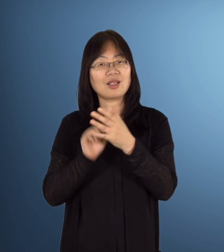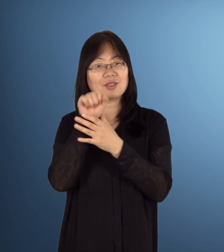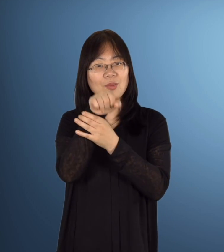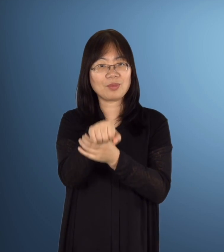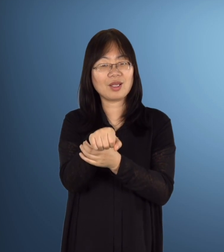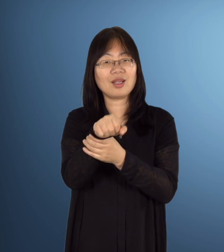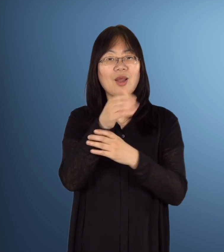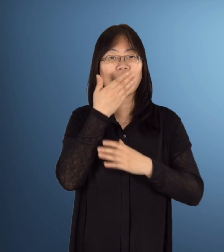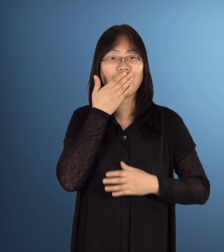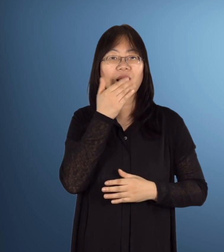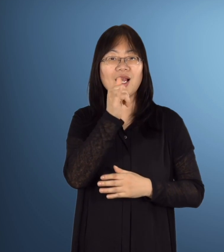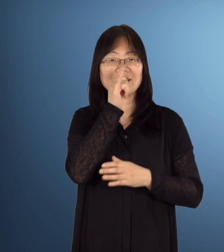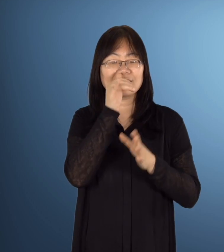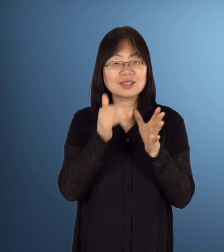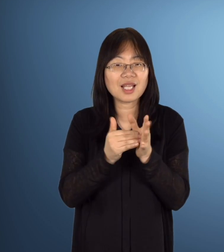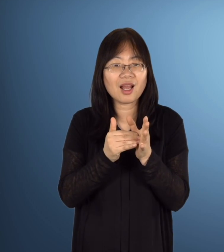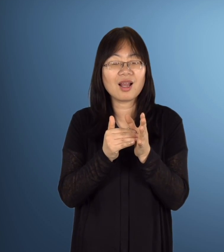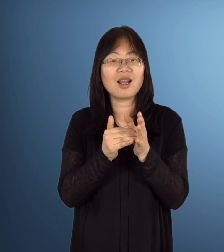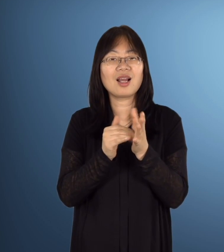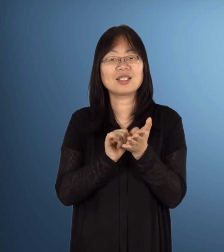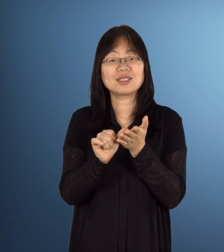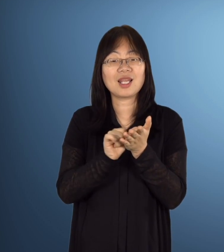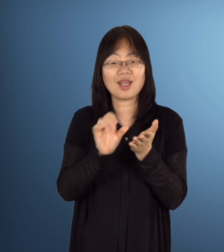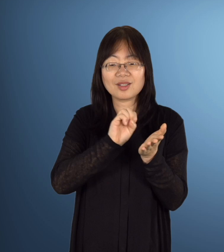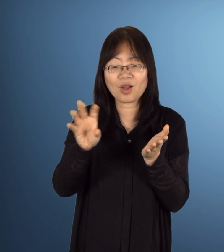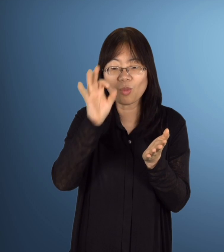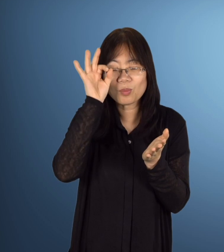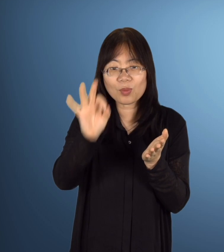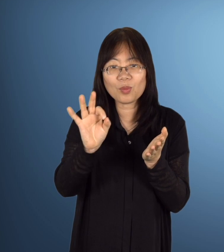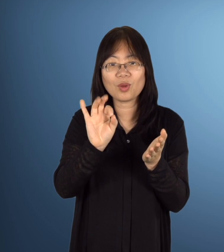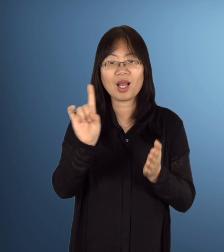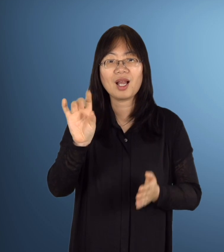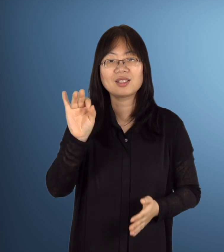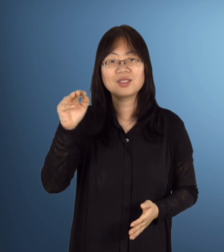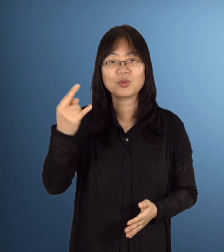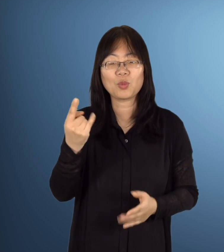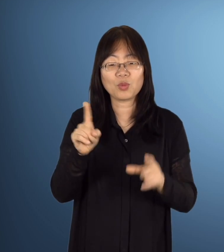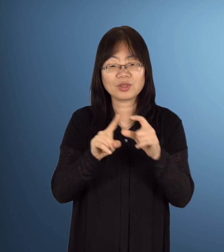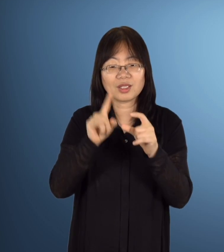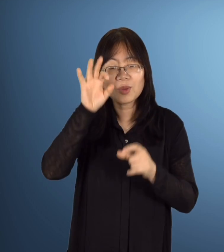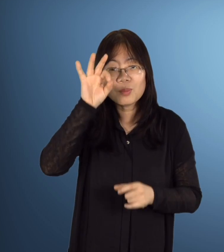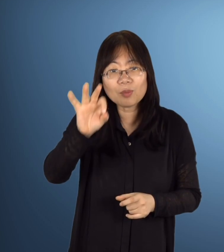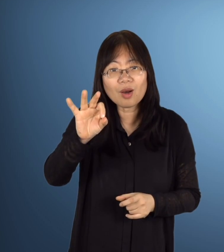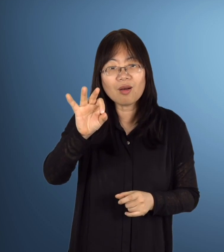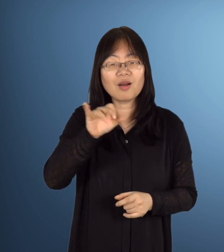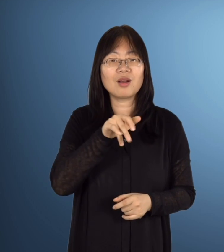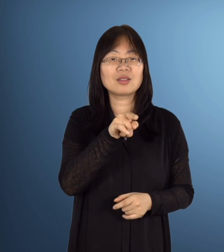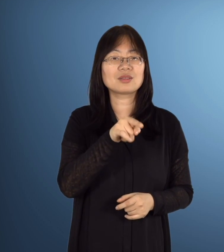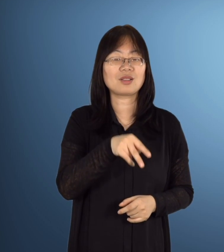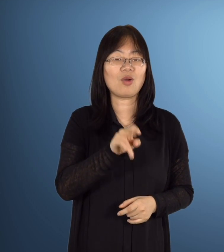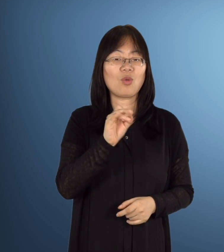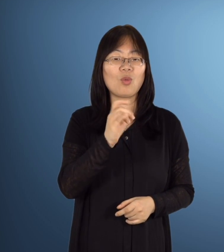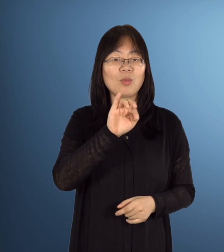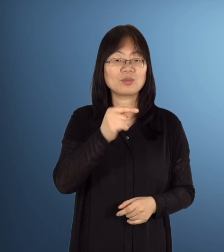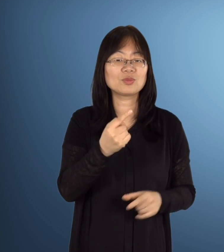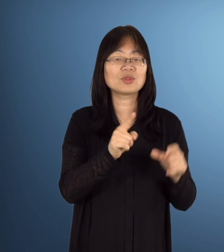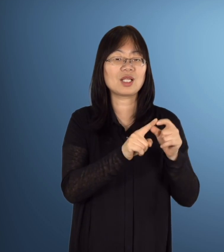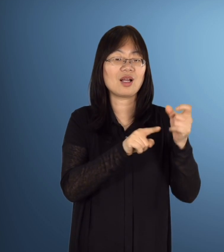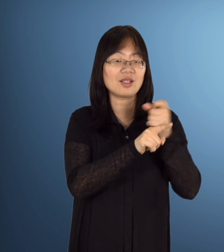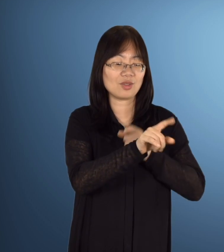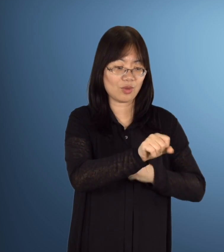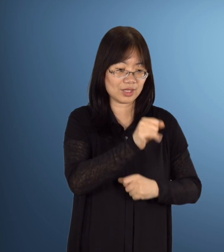열매를 맺을 수 있다. 그러니까 이 제거는 아이로라는 단어는 cut off라는 개념도